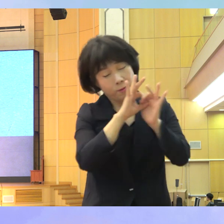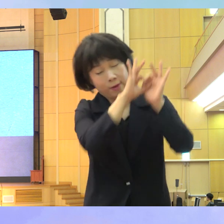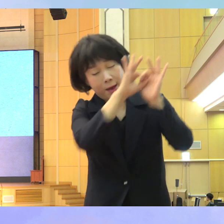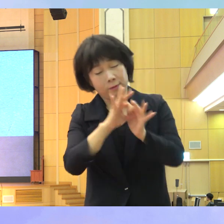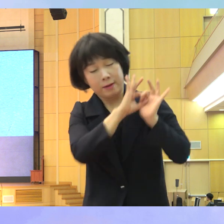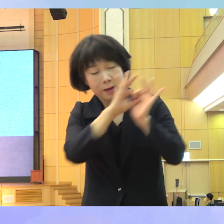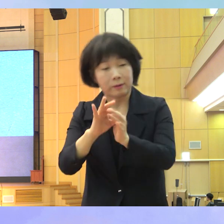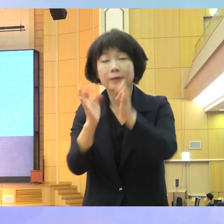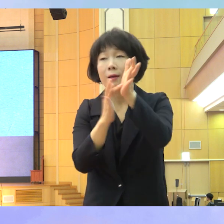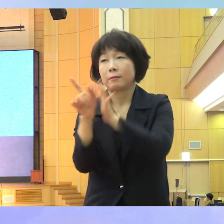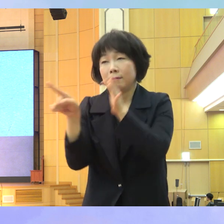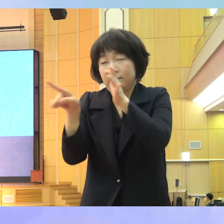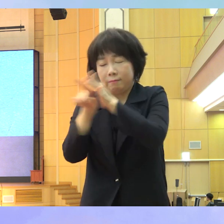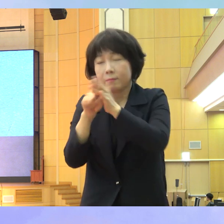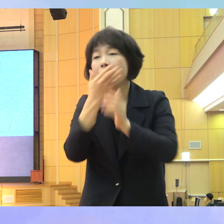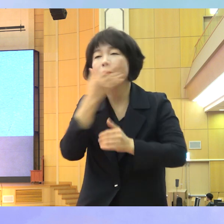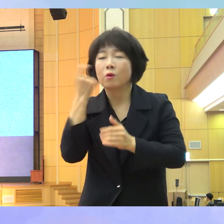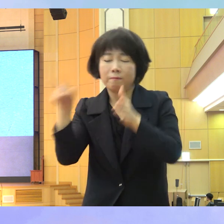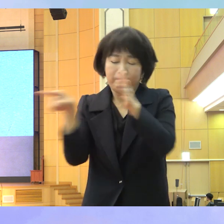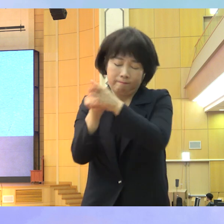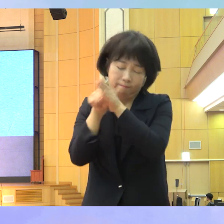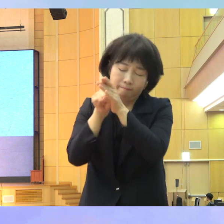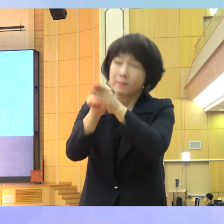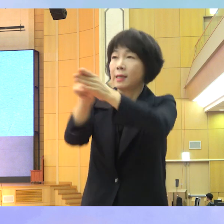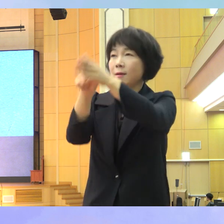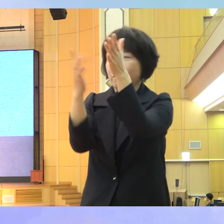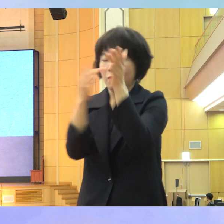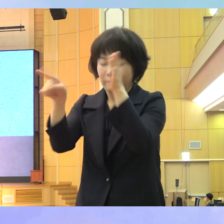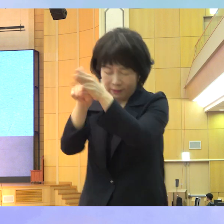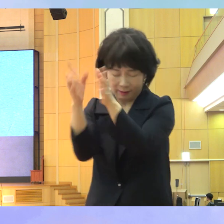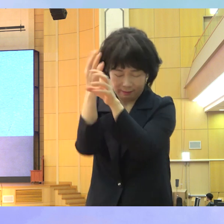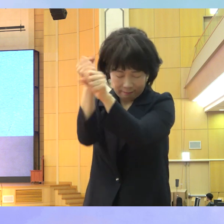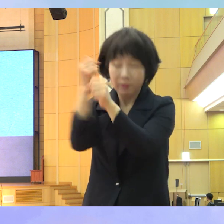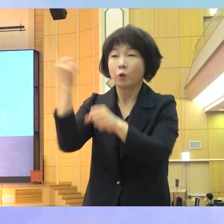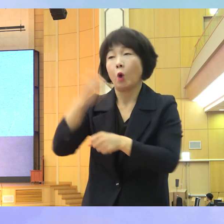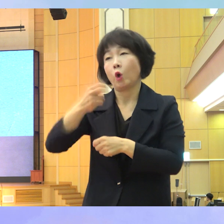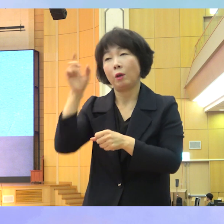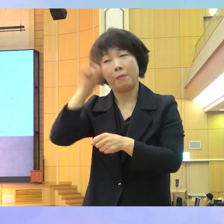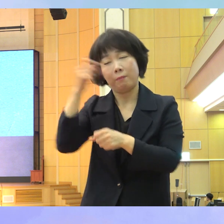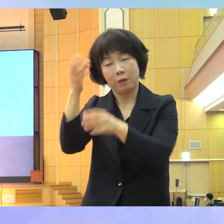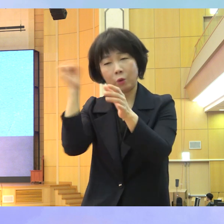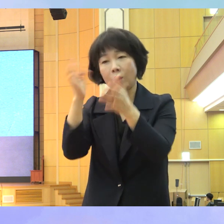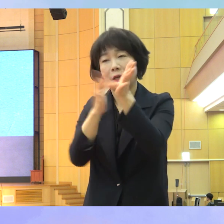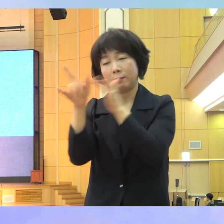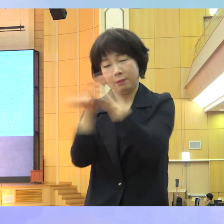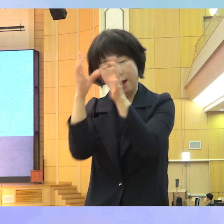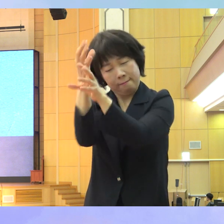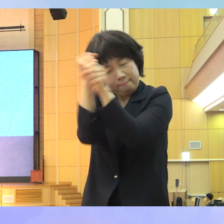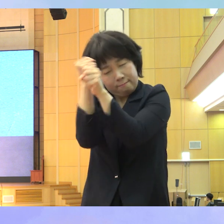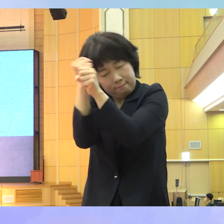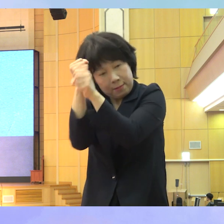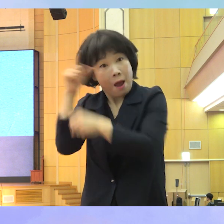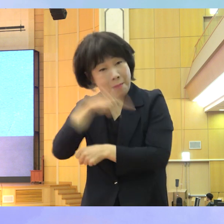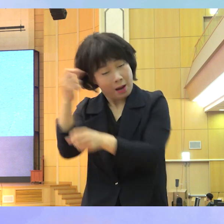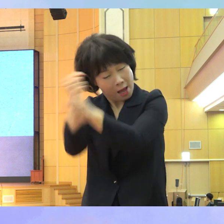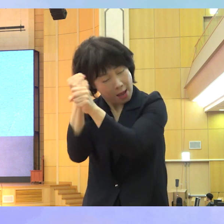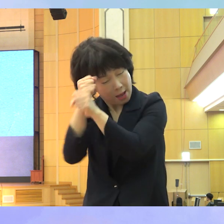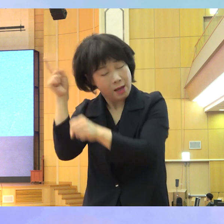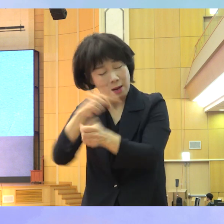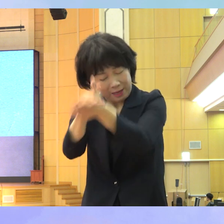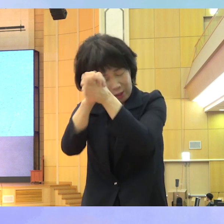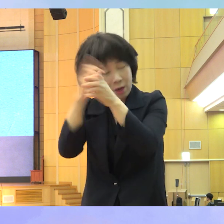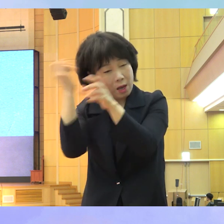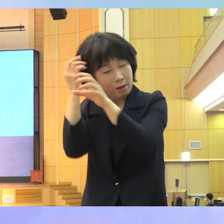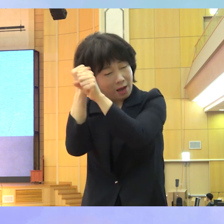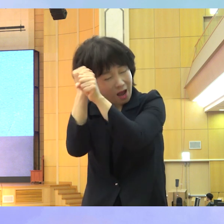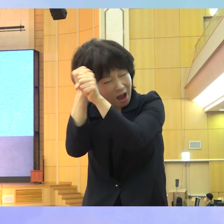믿고 의지하고 내가 믿고 또 의지함은이 돼야 되는데, 매일매일 날마다가 이게 돼야